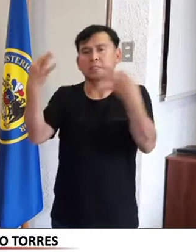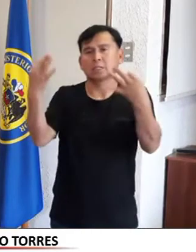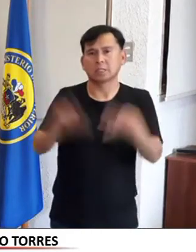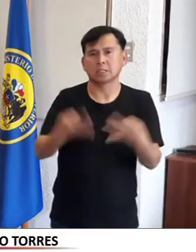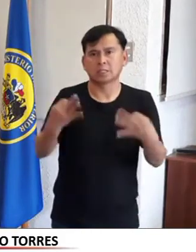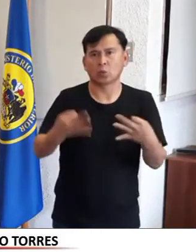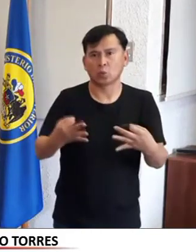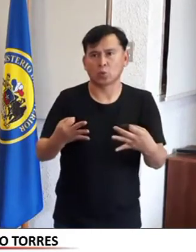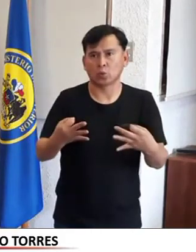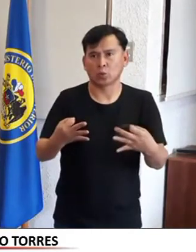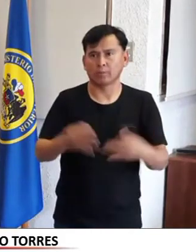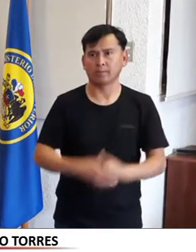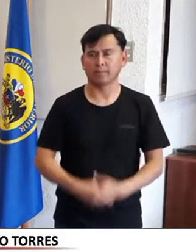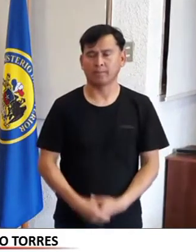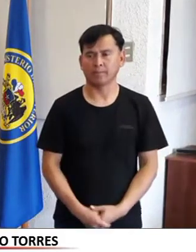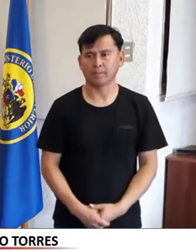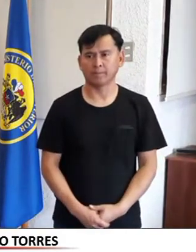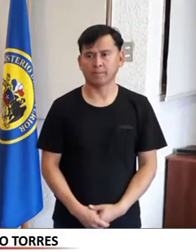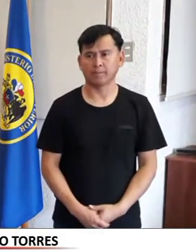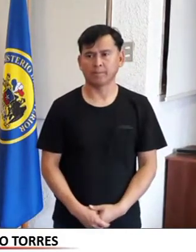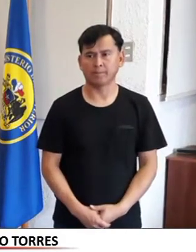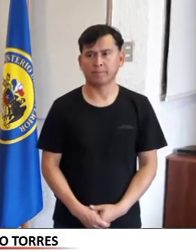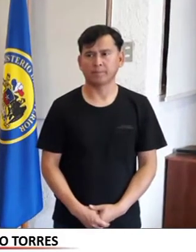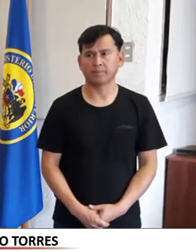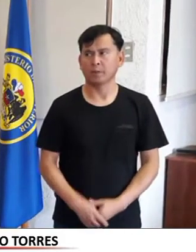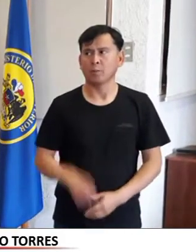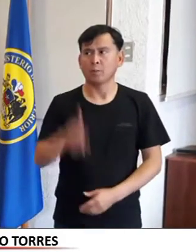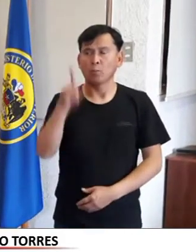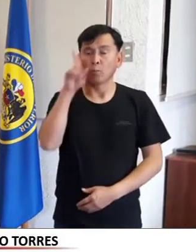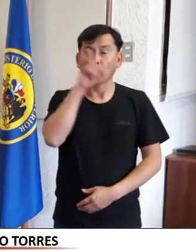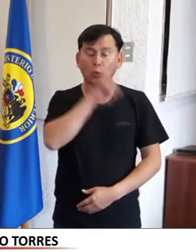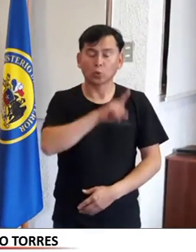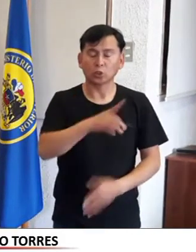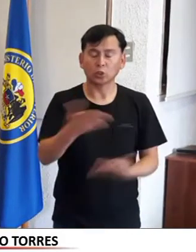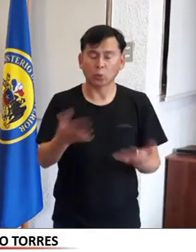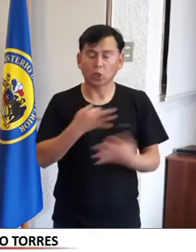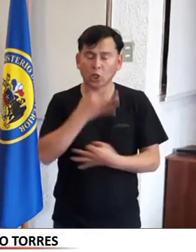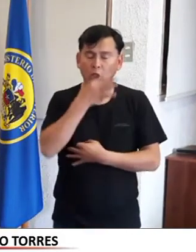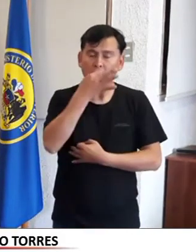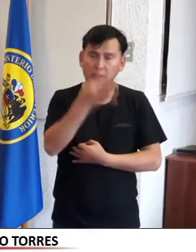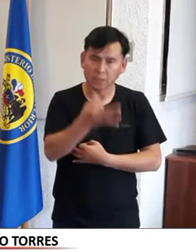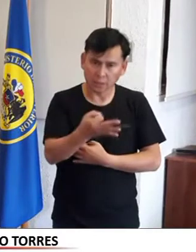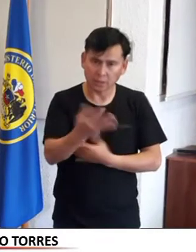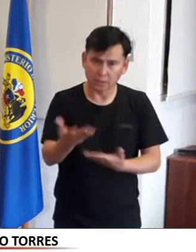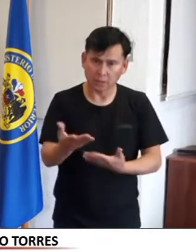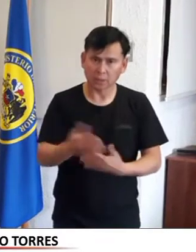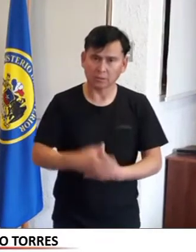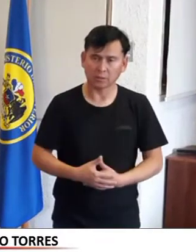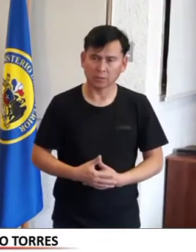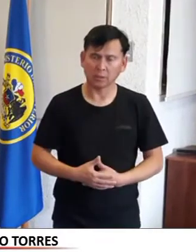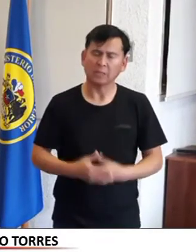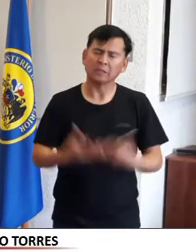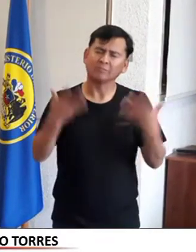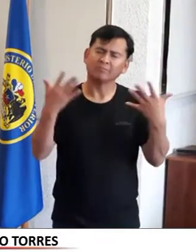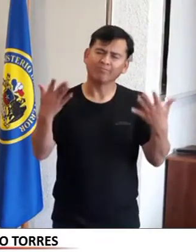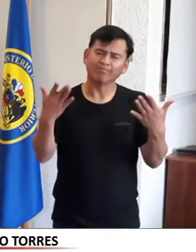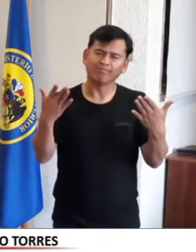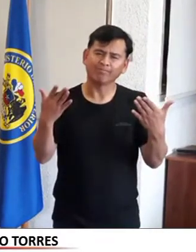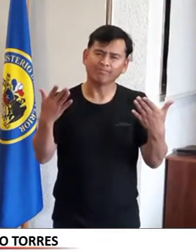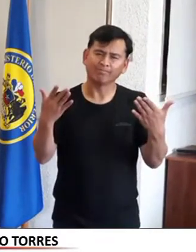conjunto además con Ejército. Y finalmente quiero enviar un